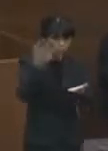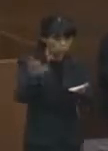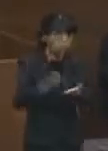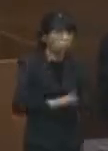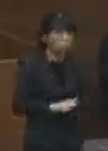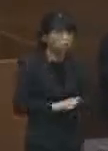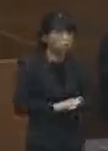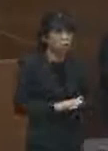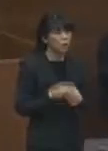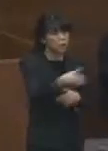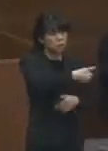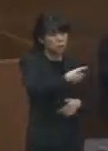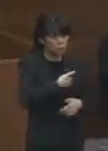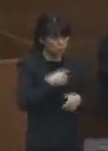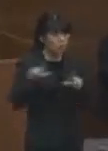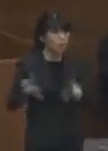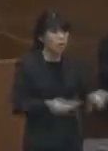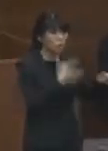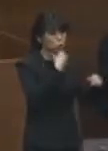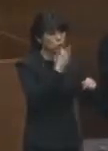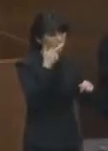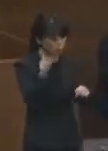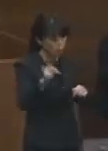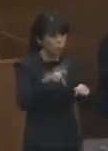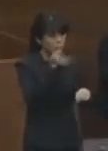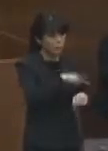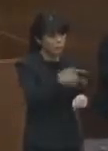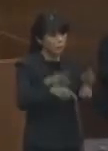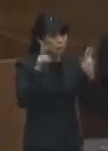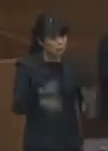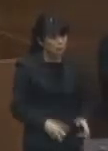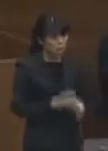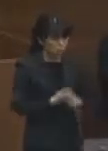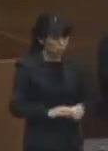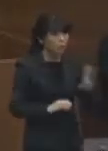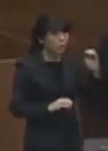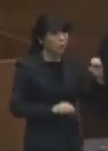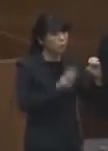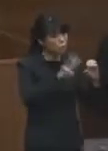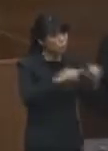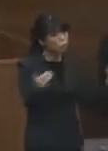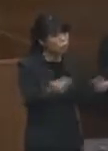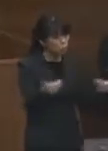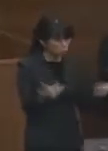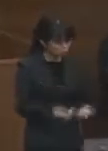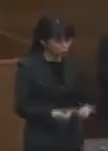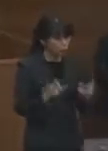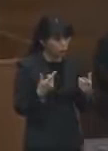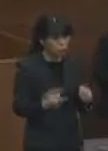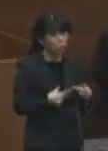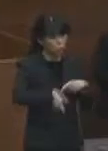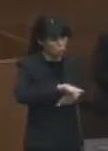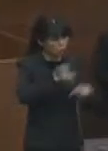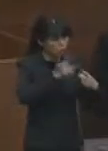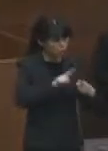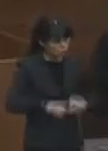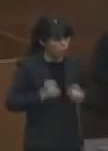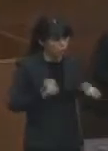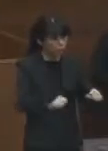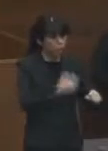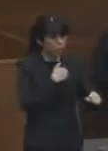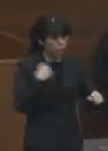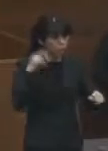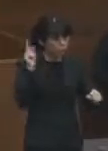ねの生活福祉課の人員体制でございますけれども、ケースワーク業務がより適切に行える体制を整える